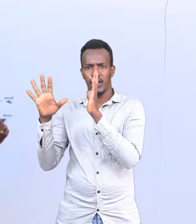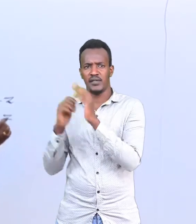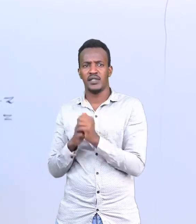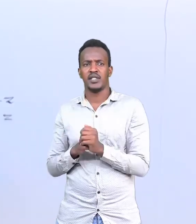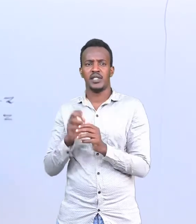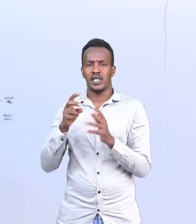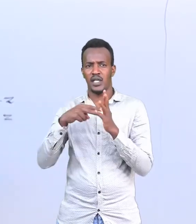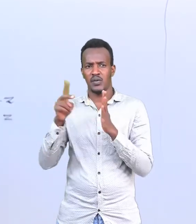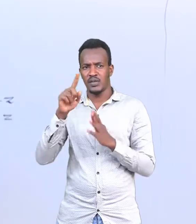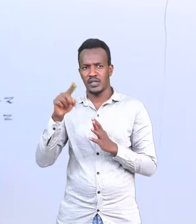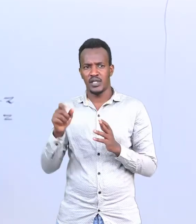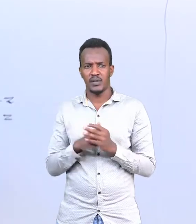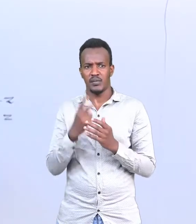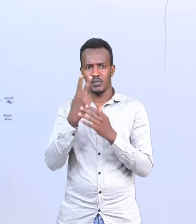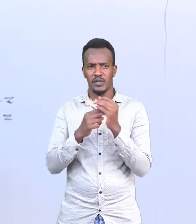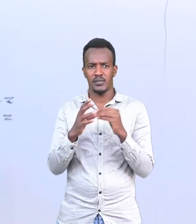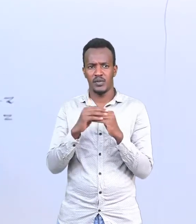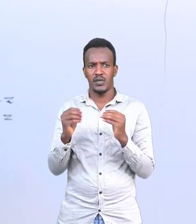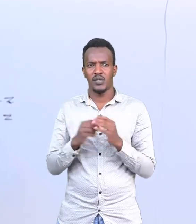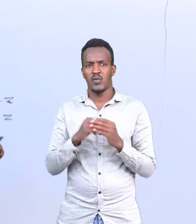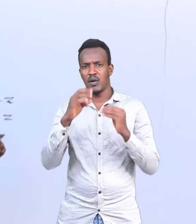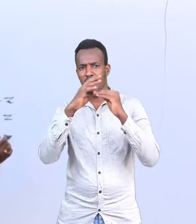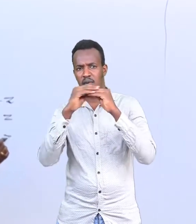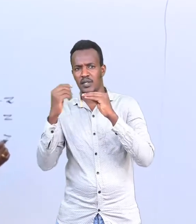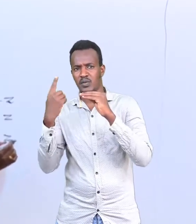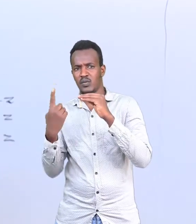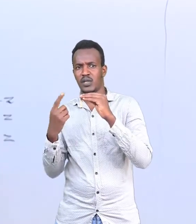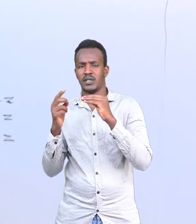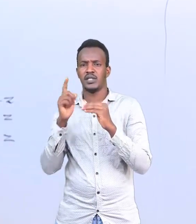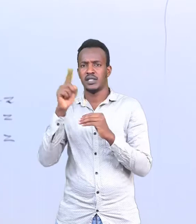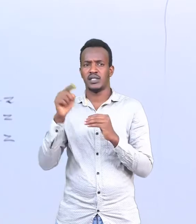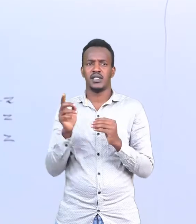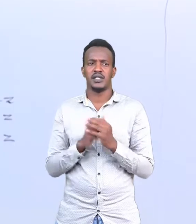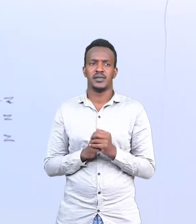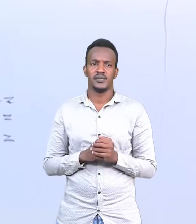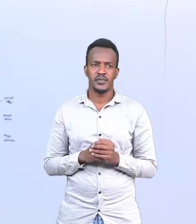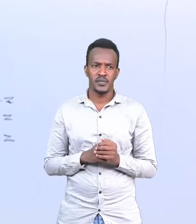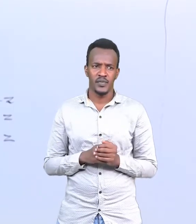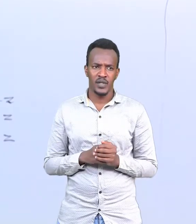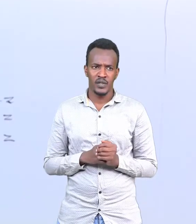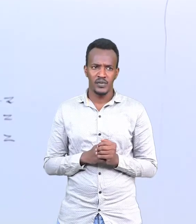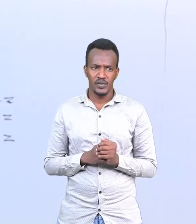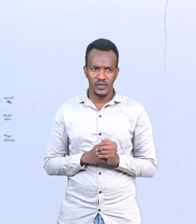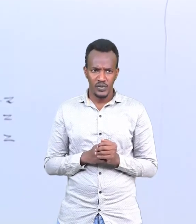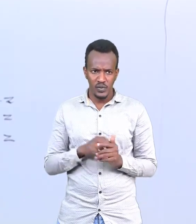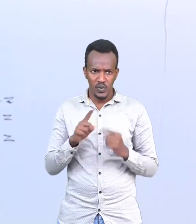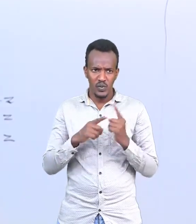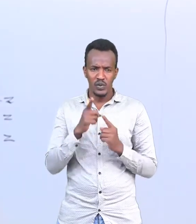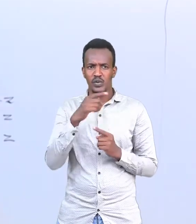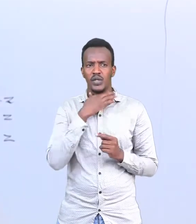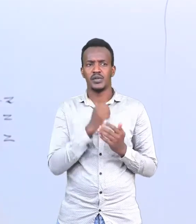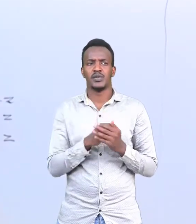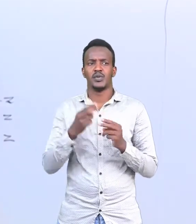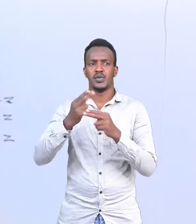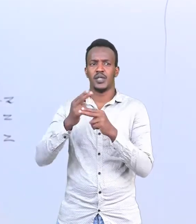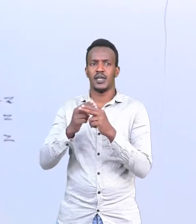sel kadib labadanii kala jar waa negative 1 halkaas dhiina waxay soo baxday negative 1 markaynu waxaan idhi doonaysa inaad magacaawdo amase